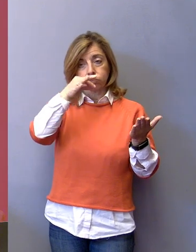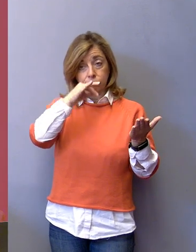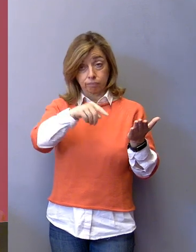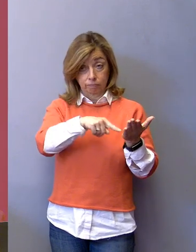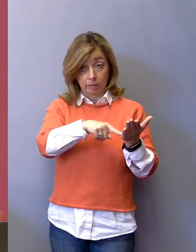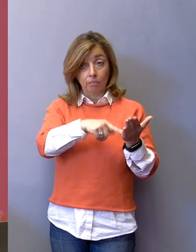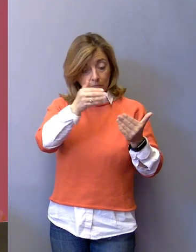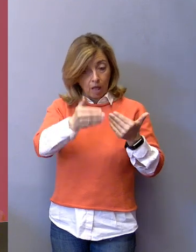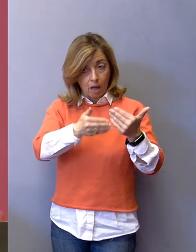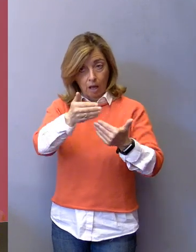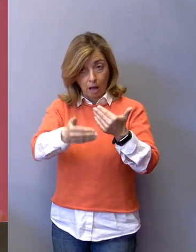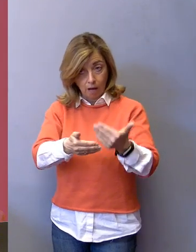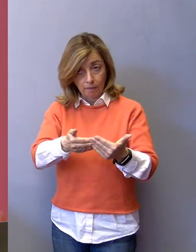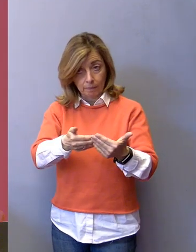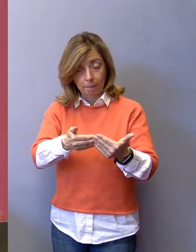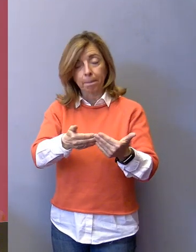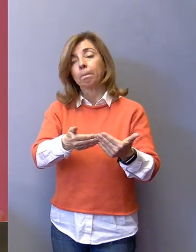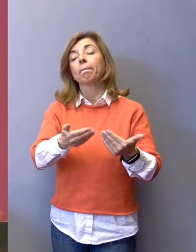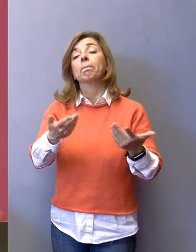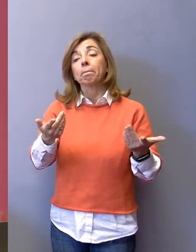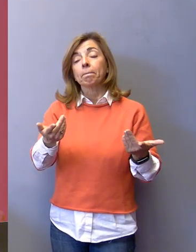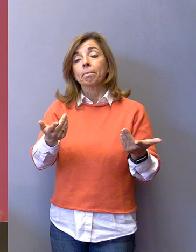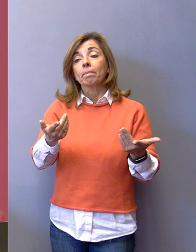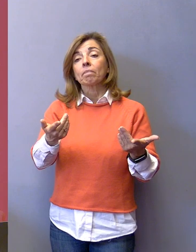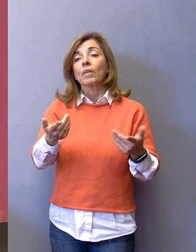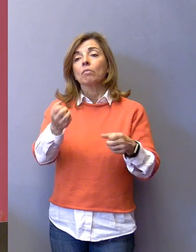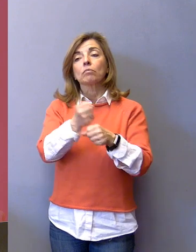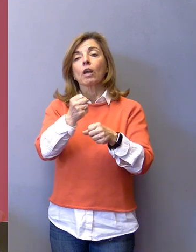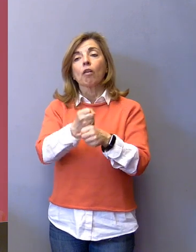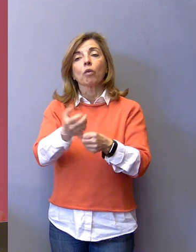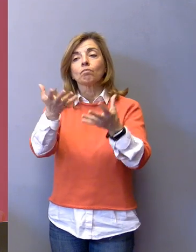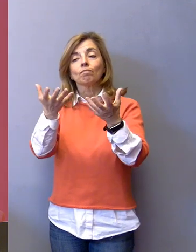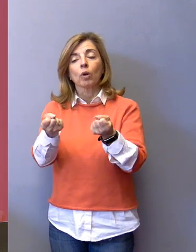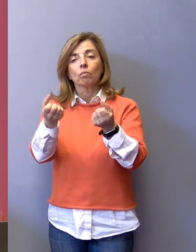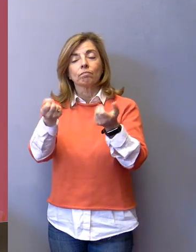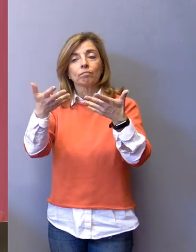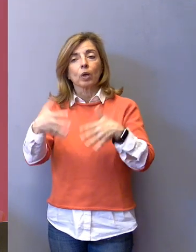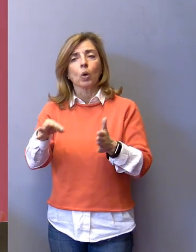avanti e quando si andrà a concretizzare questo grazie